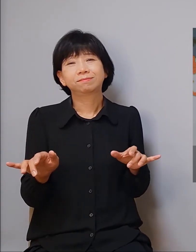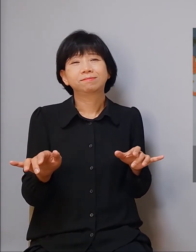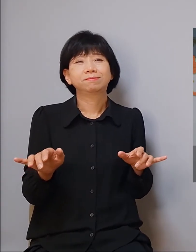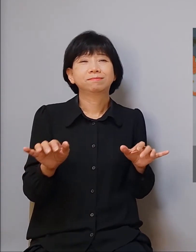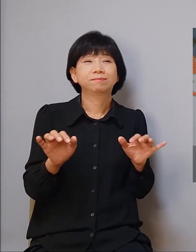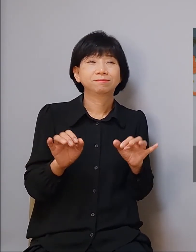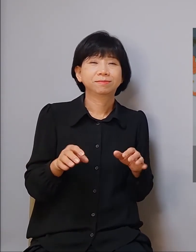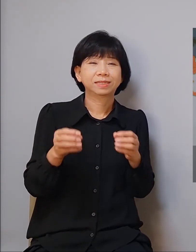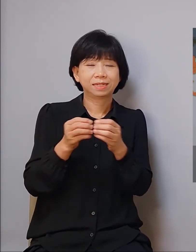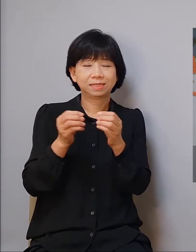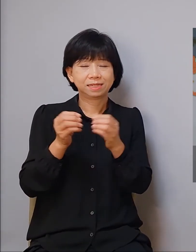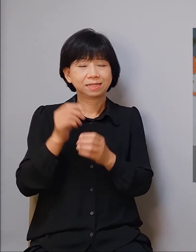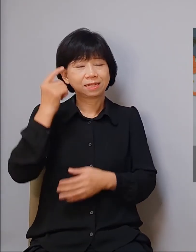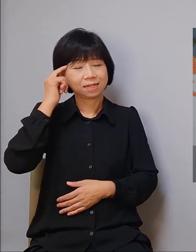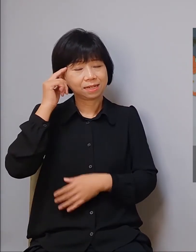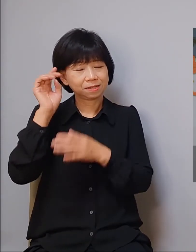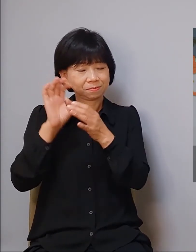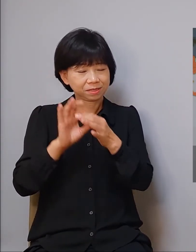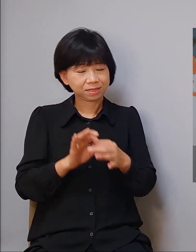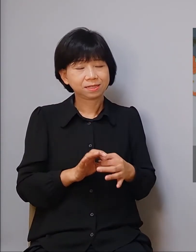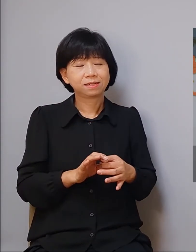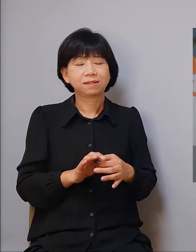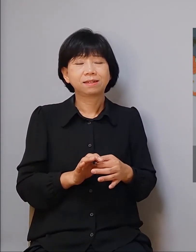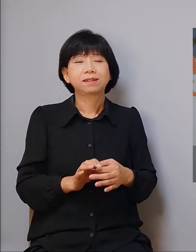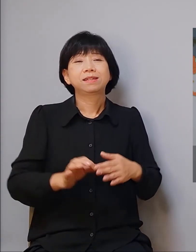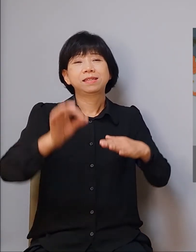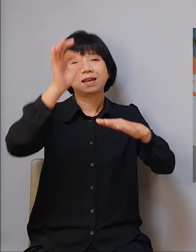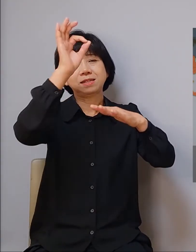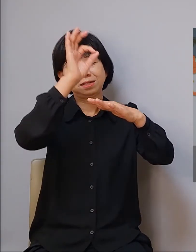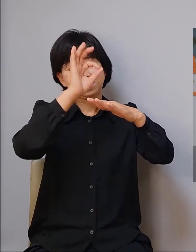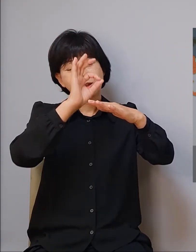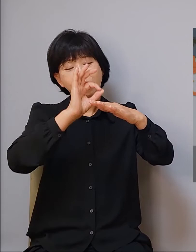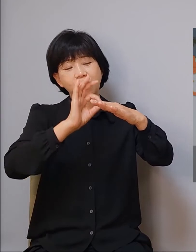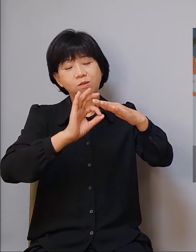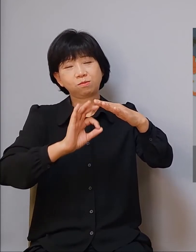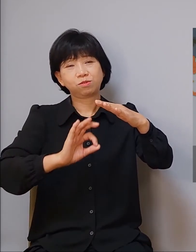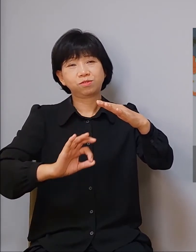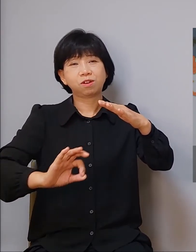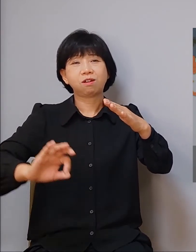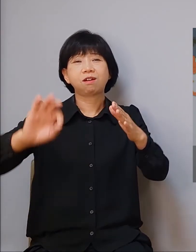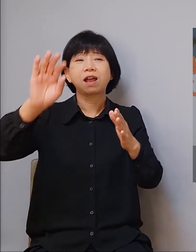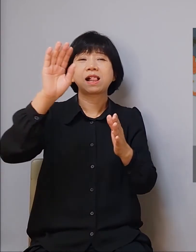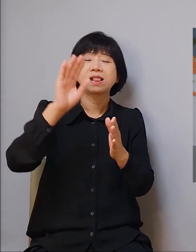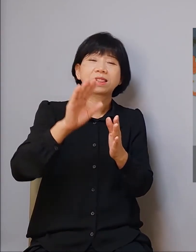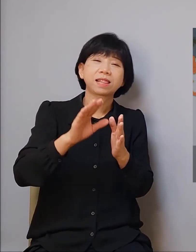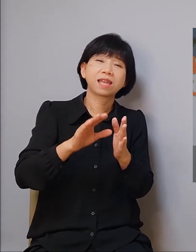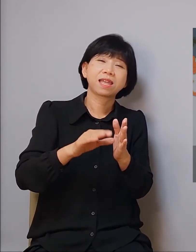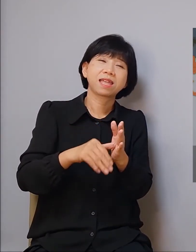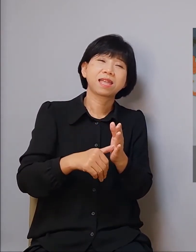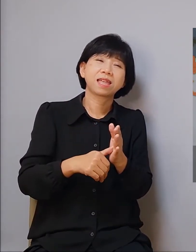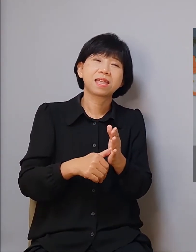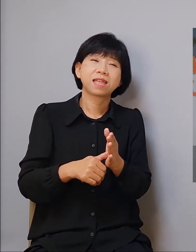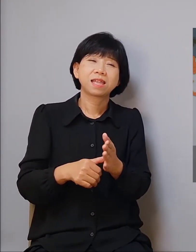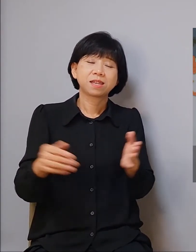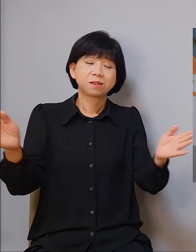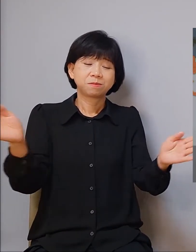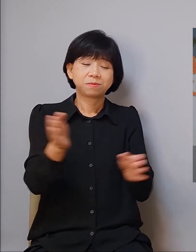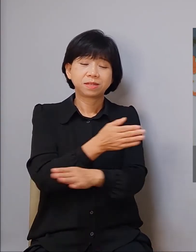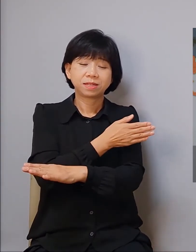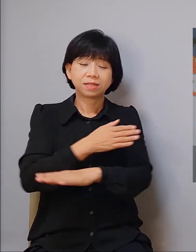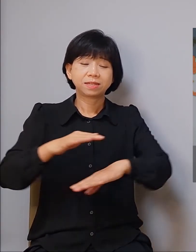우리 가사를 생각하면서 날이 저물어 갈 때, 날이 저물어 갈 때,